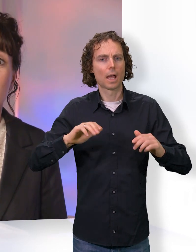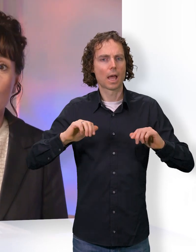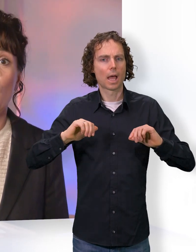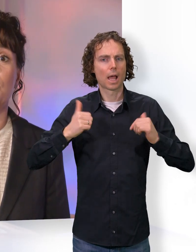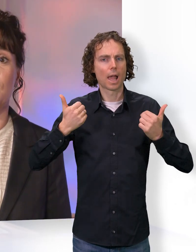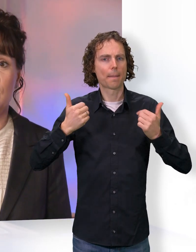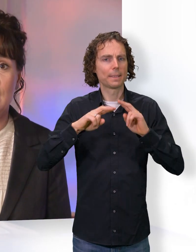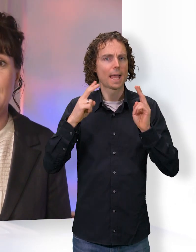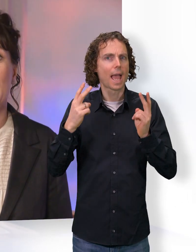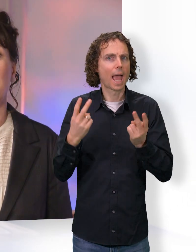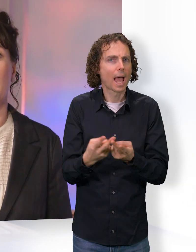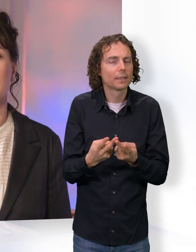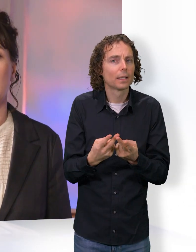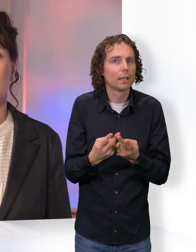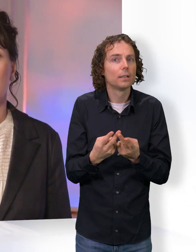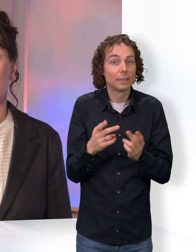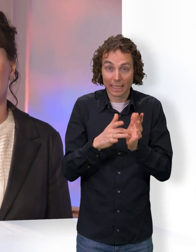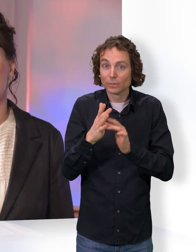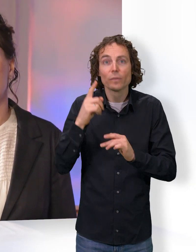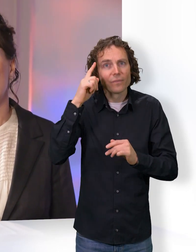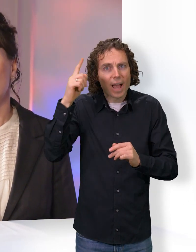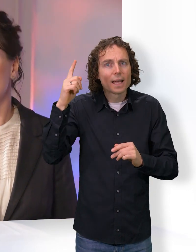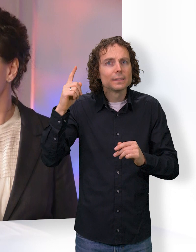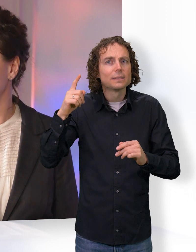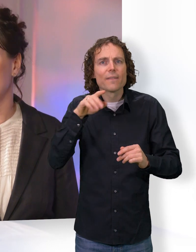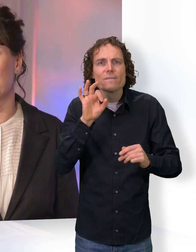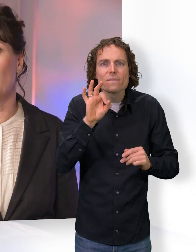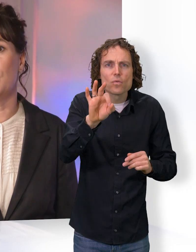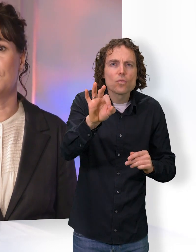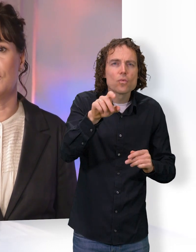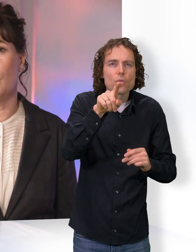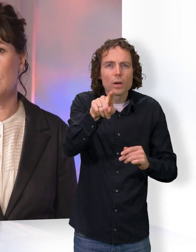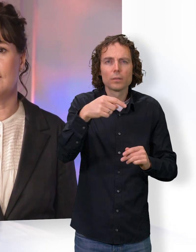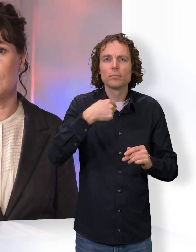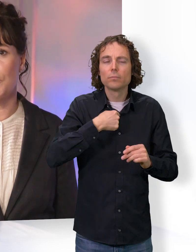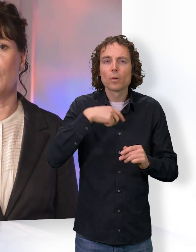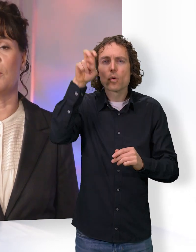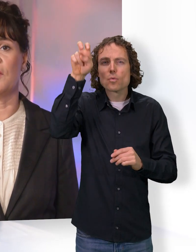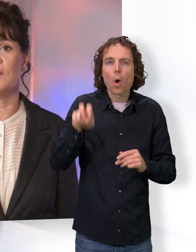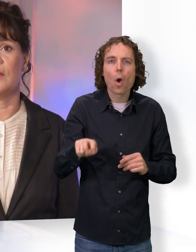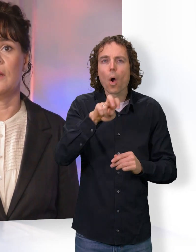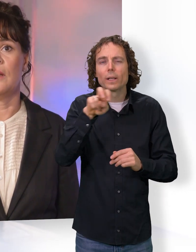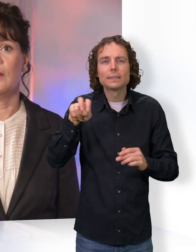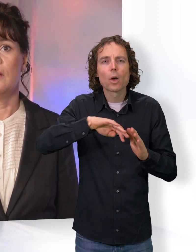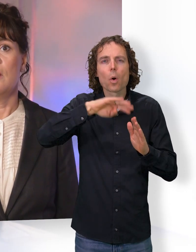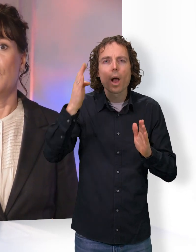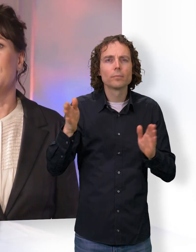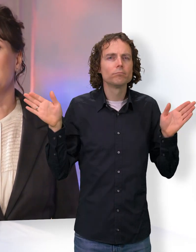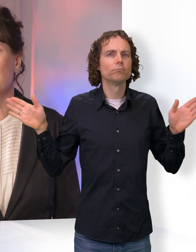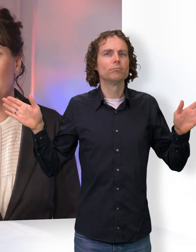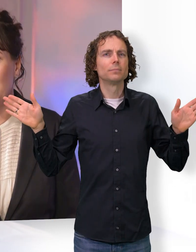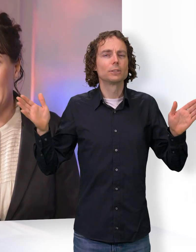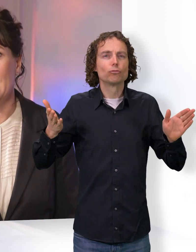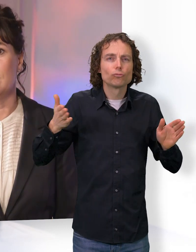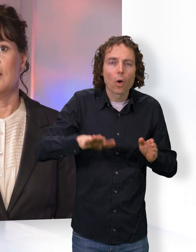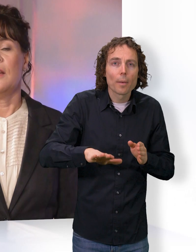auf die Erde gekommen ist, hier gelebt hat und für sie und für mich am Kreuz von Golgatha gestorben ist. Und